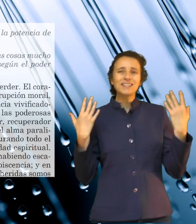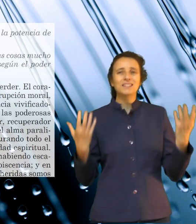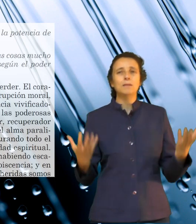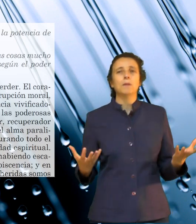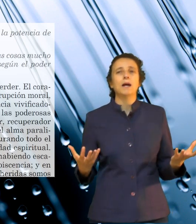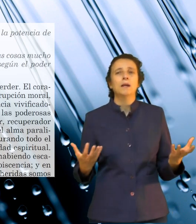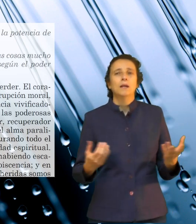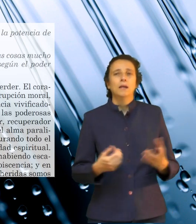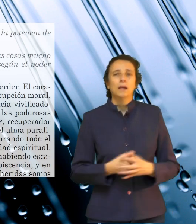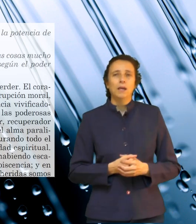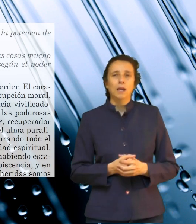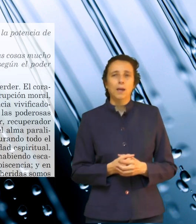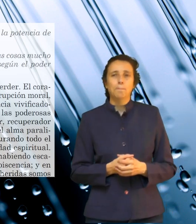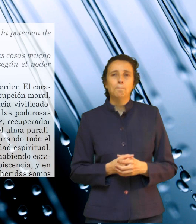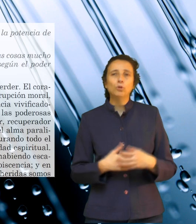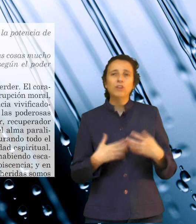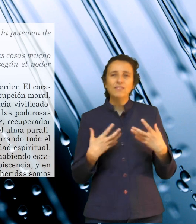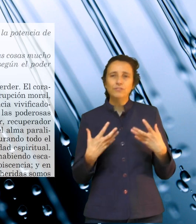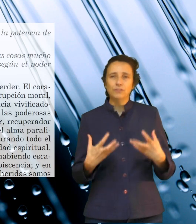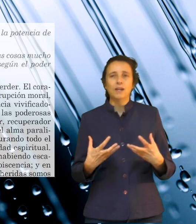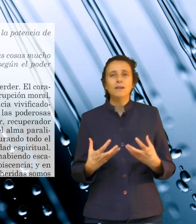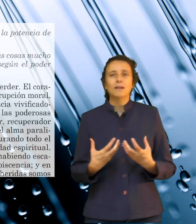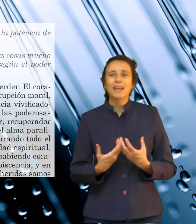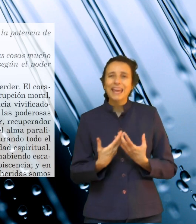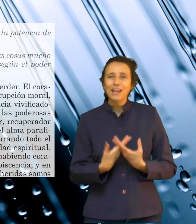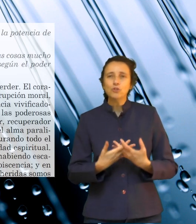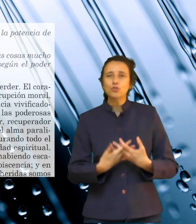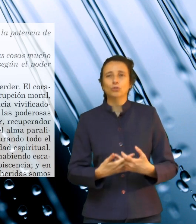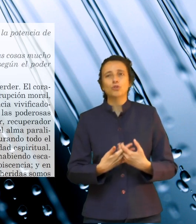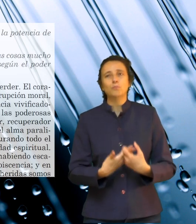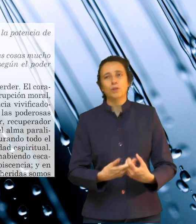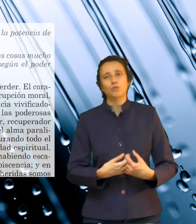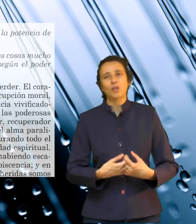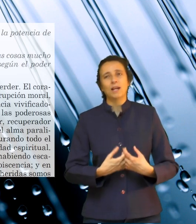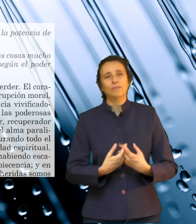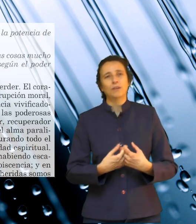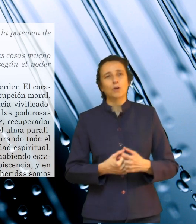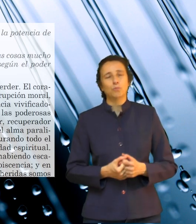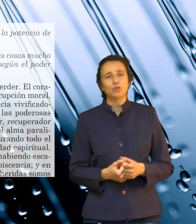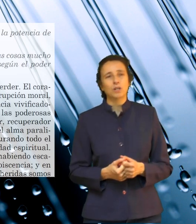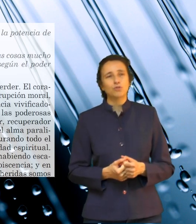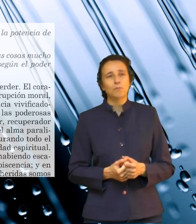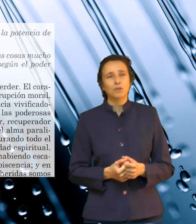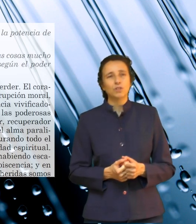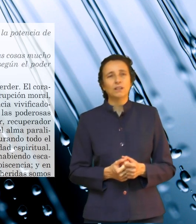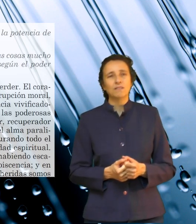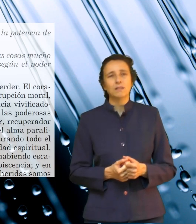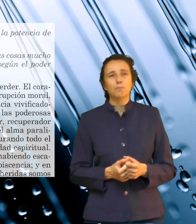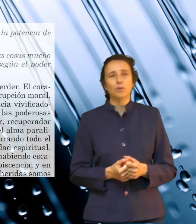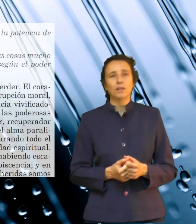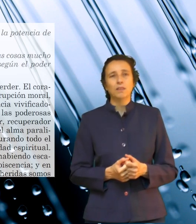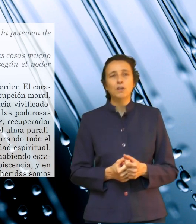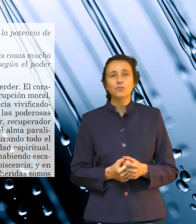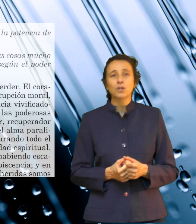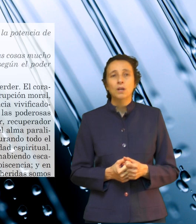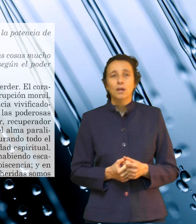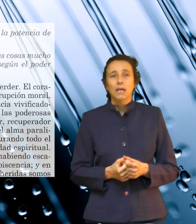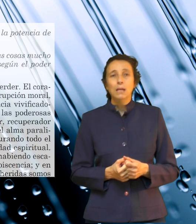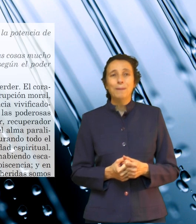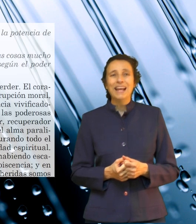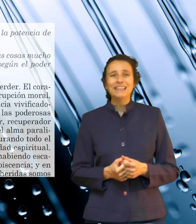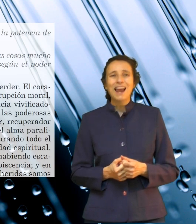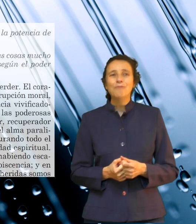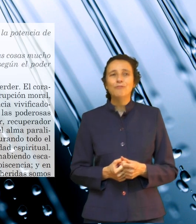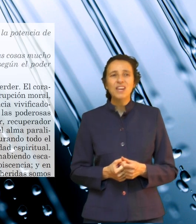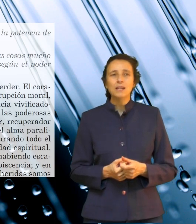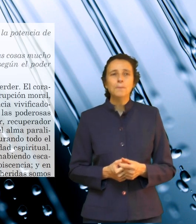a la máxima potencia que nosotros podemos alcanzar como seres humanos a través del poder de Dios.